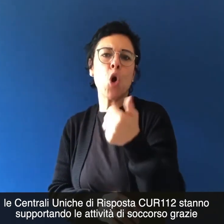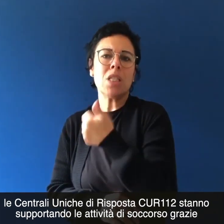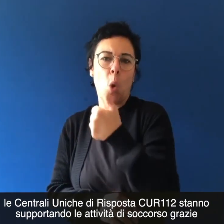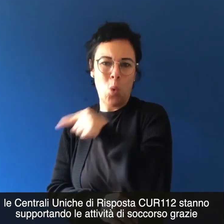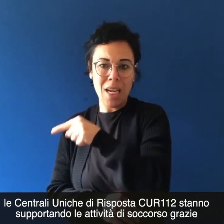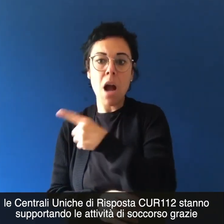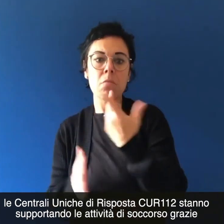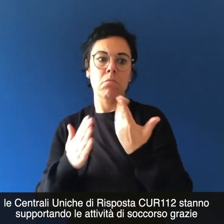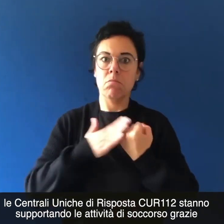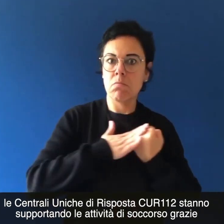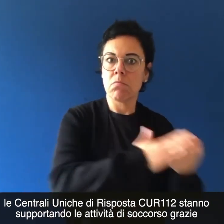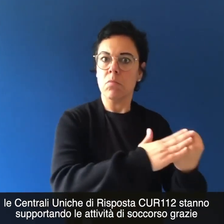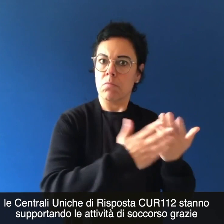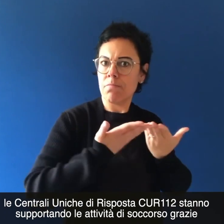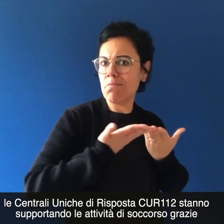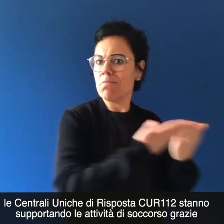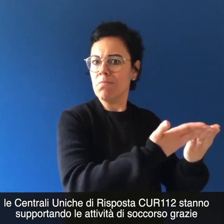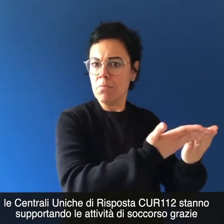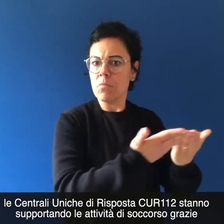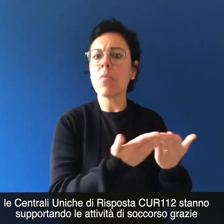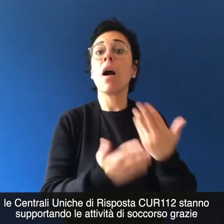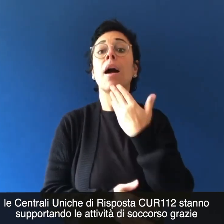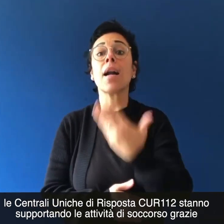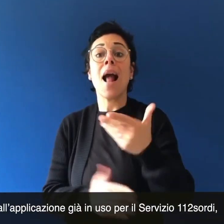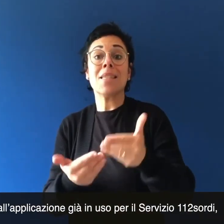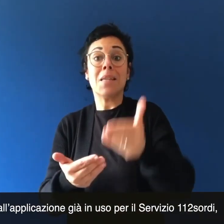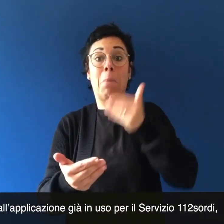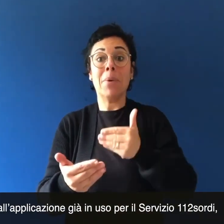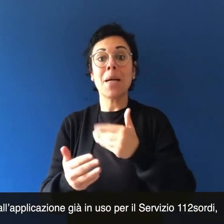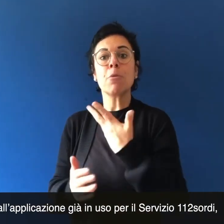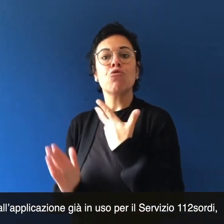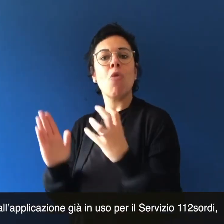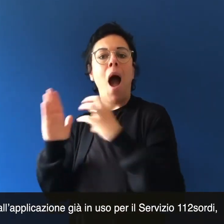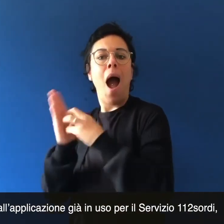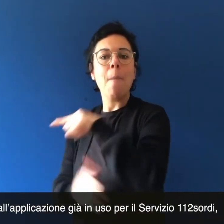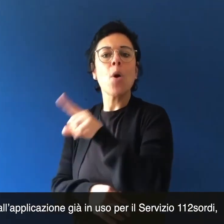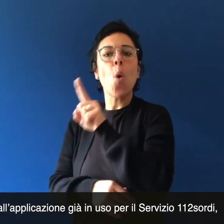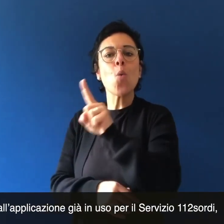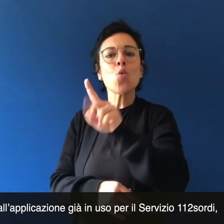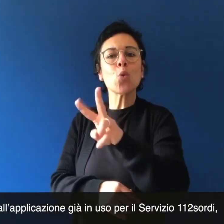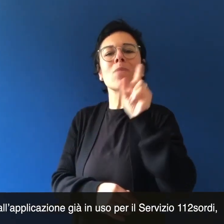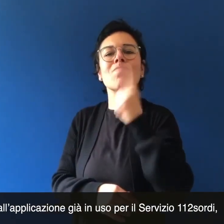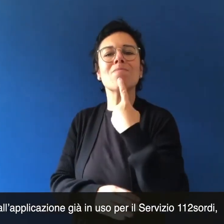risposta CUR 112 stanno supportando le attività di soccorso grazie all